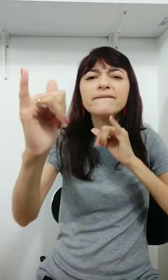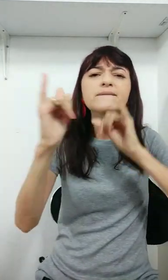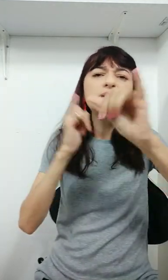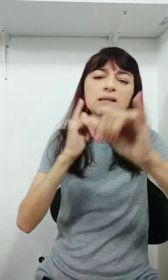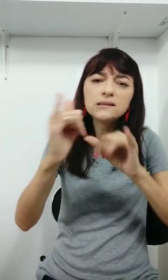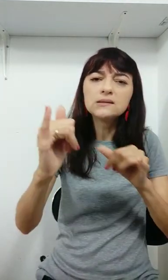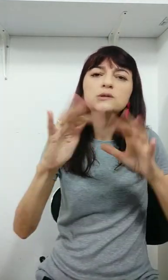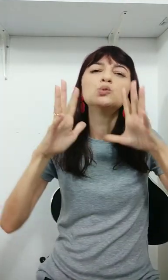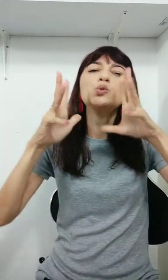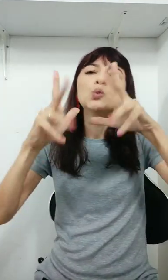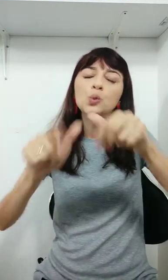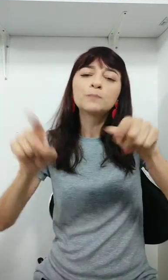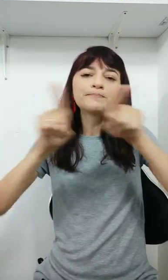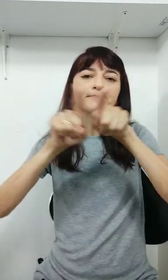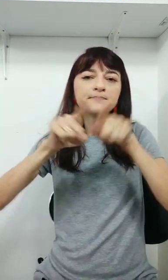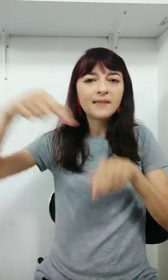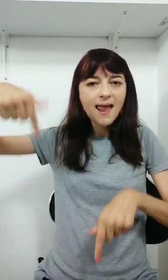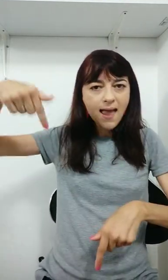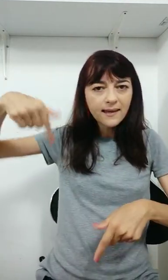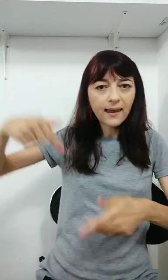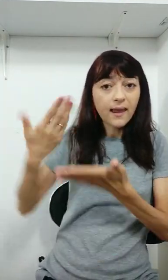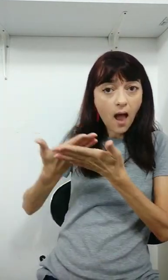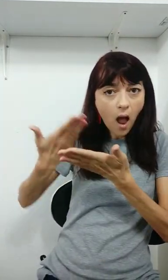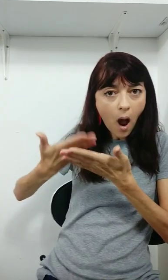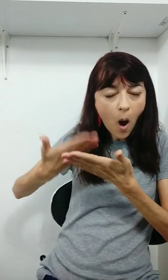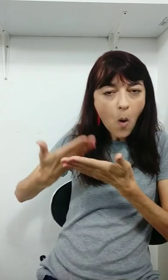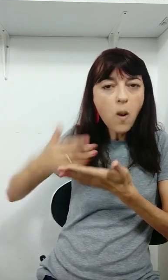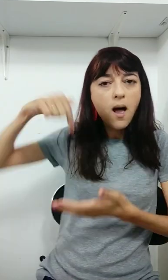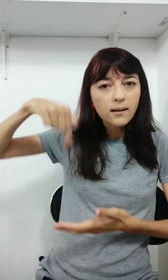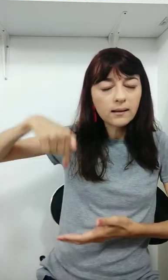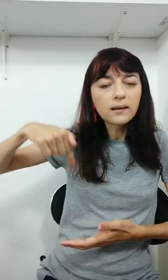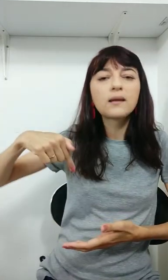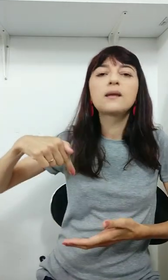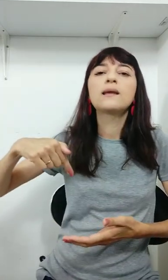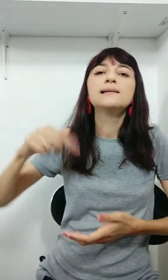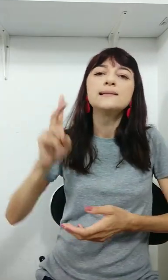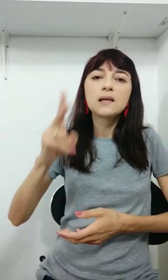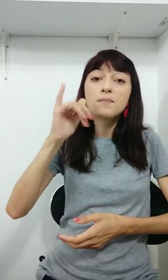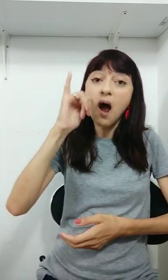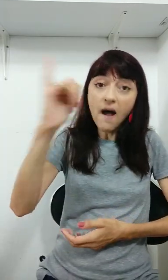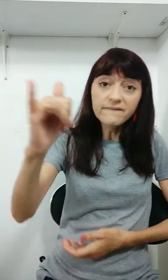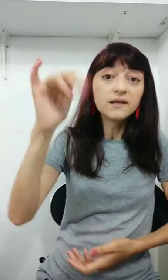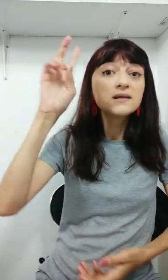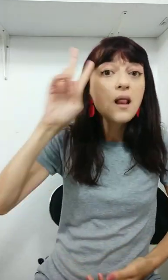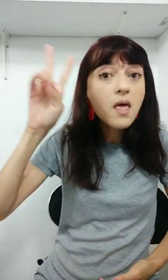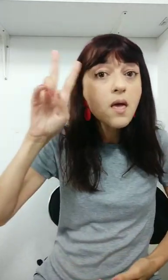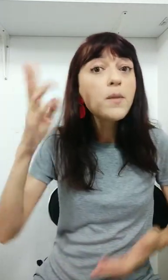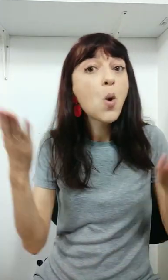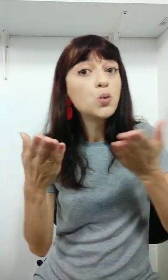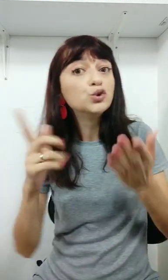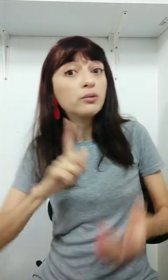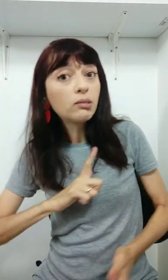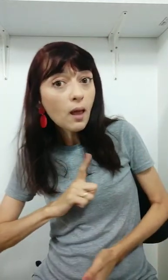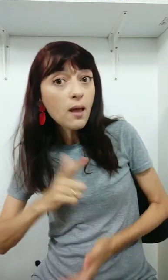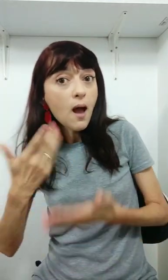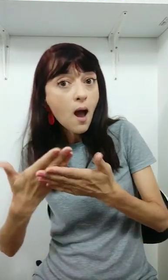a partir dessa lista, eu garanto que vocês serão avisados aí da semana de aulas gratuitas, da abertura de matrículas,